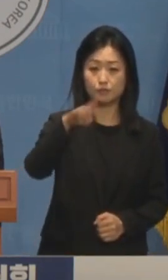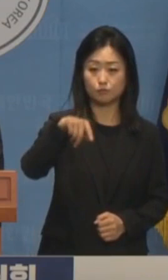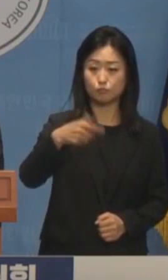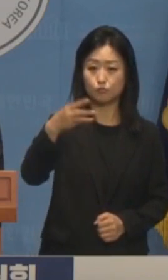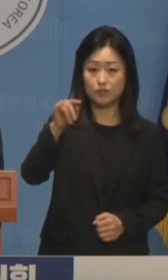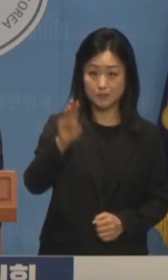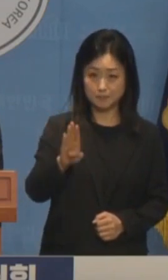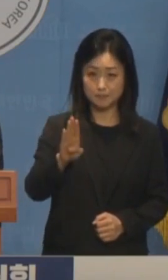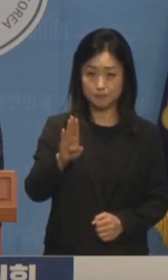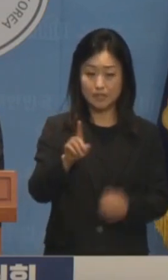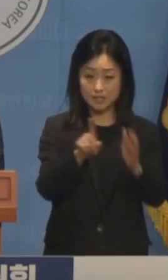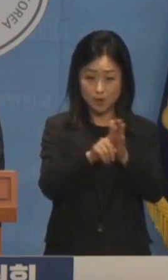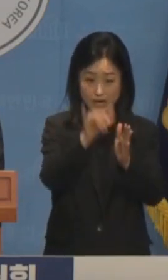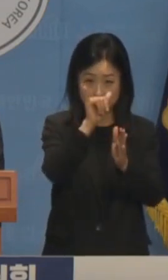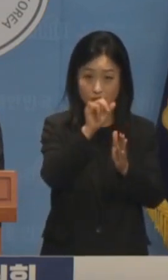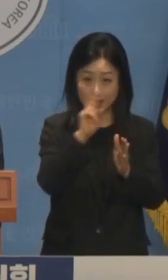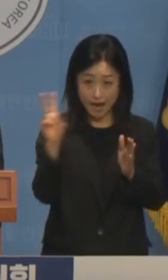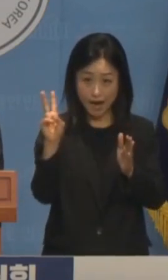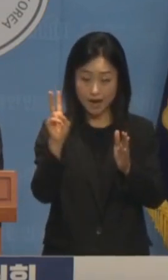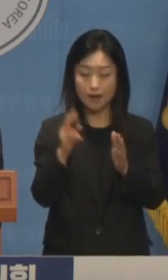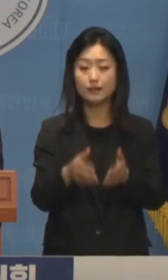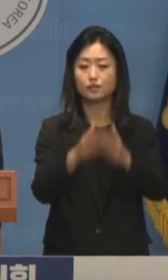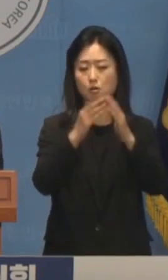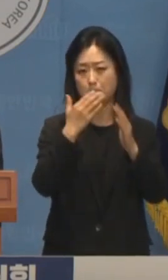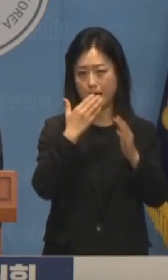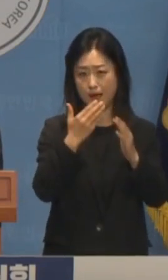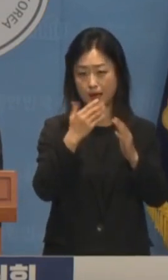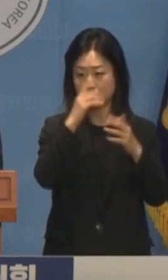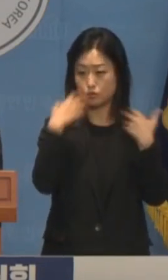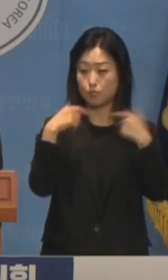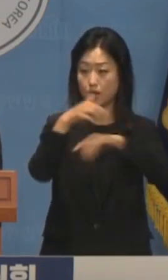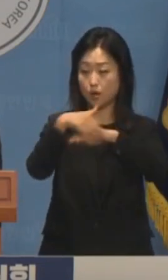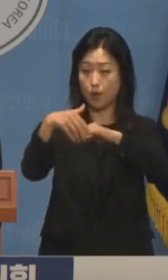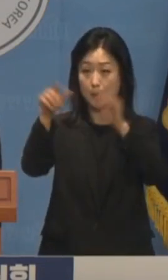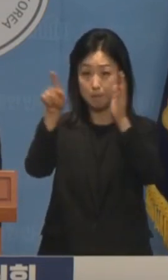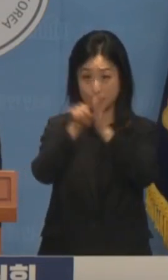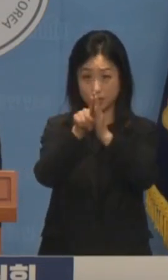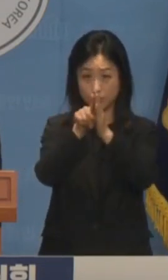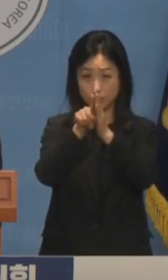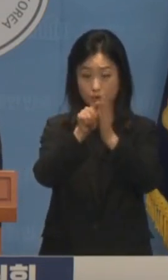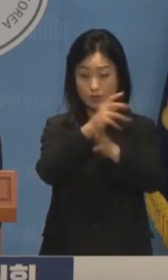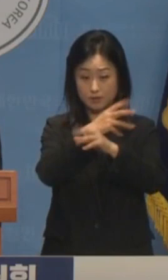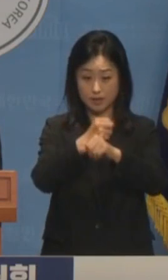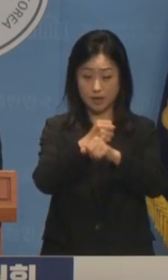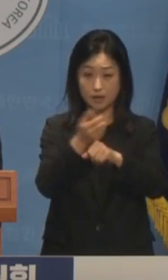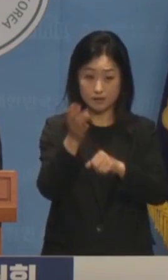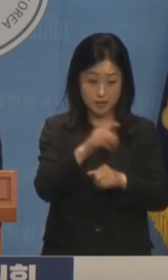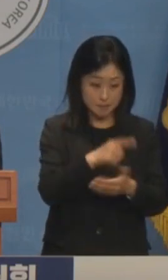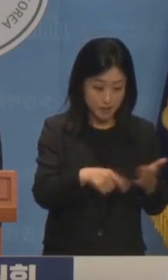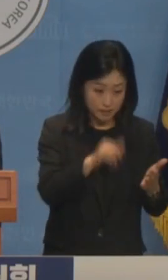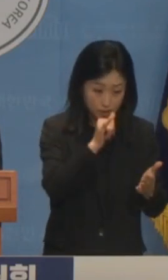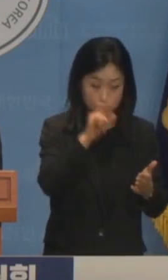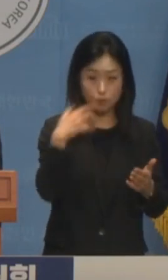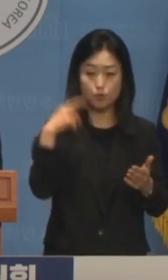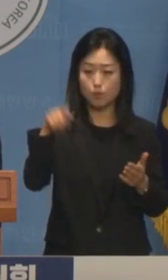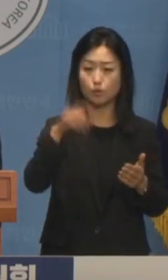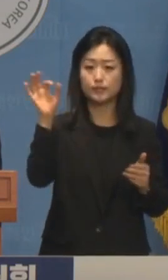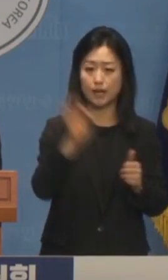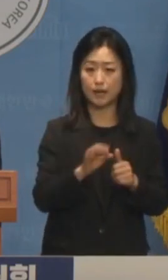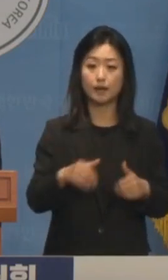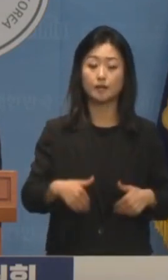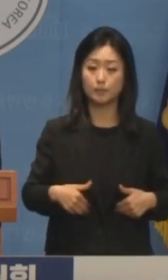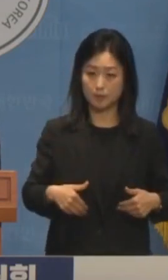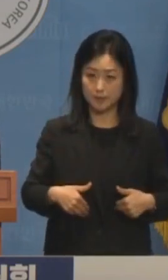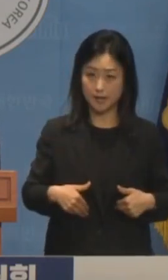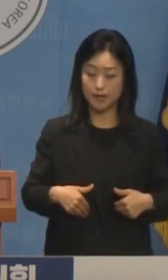없으면 성립할 수 없습니다. 정부의 정책을 믿었던, 그래서 손해를 봤던 국민들이 있다면 정부는 마땅히 그에 대한 보상을 해야 되는